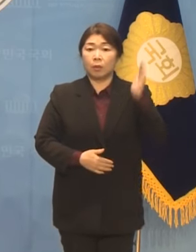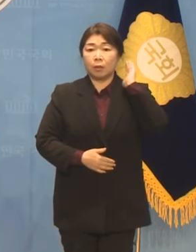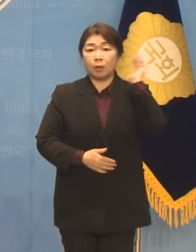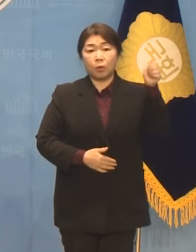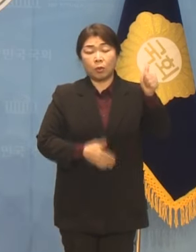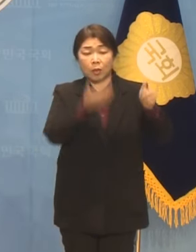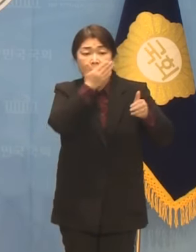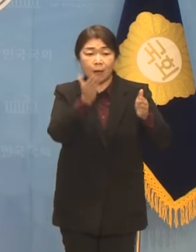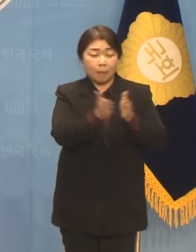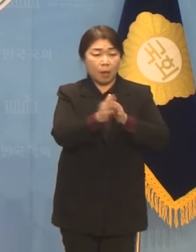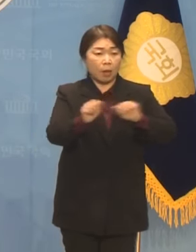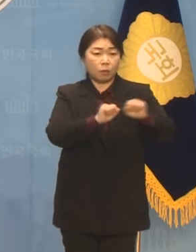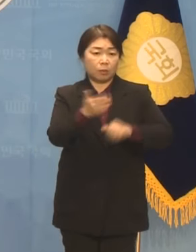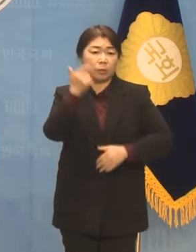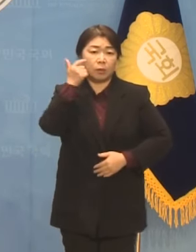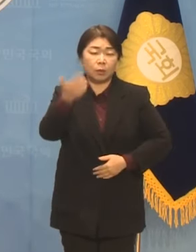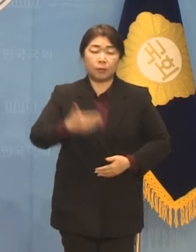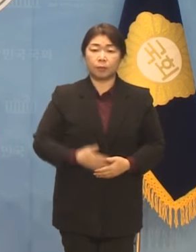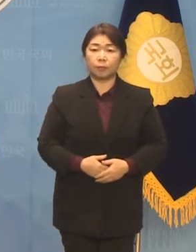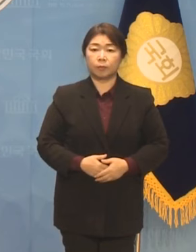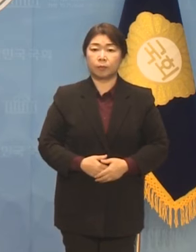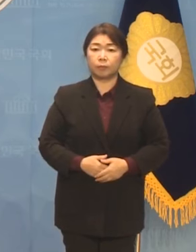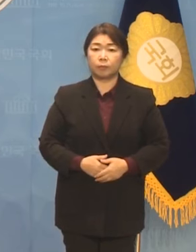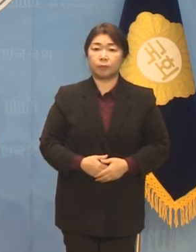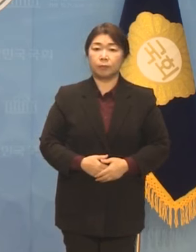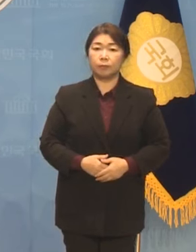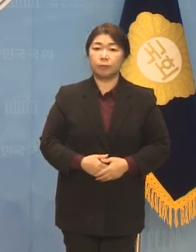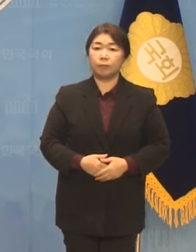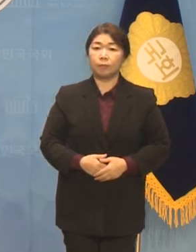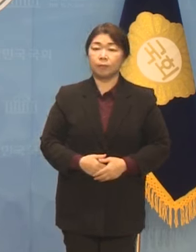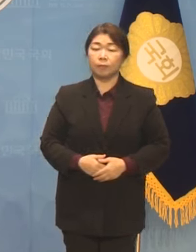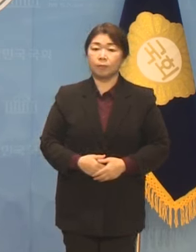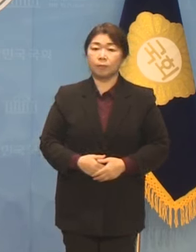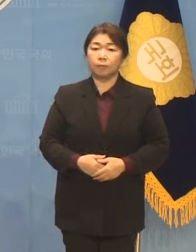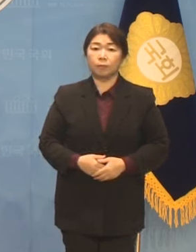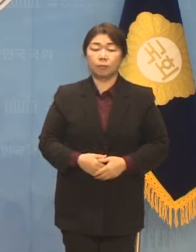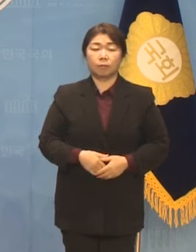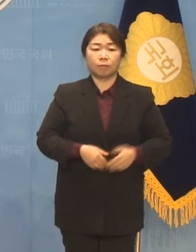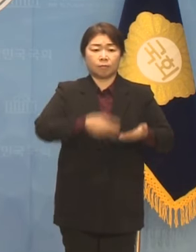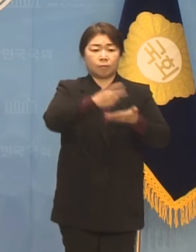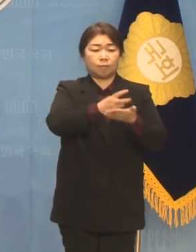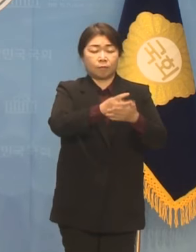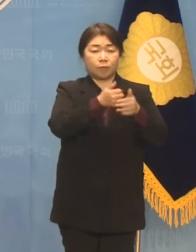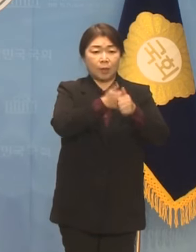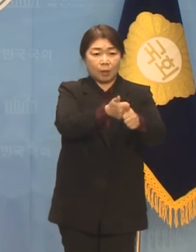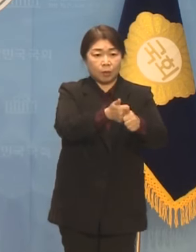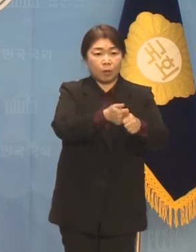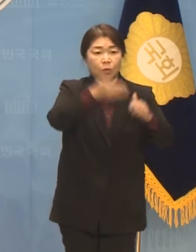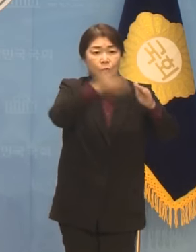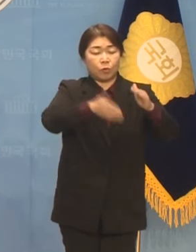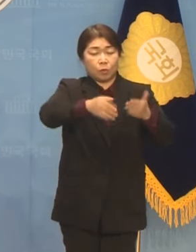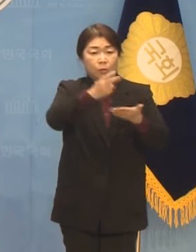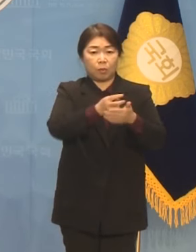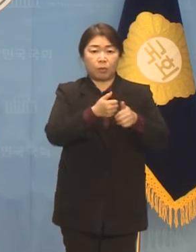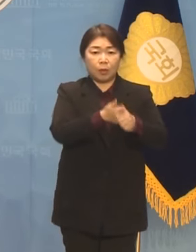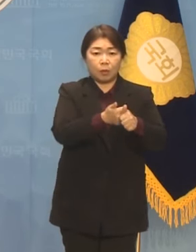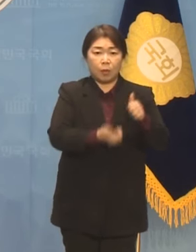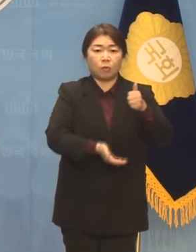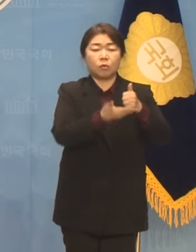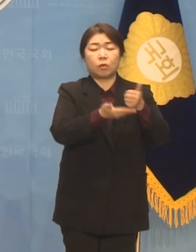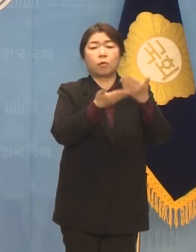국민의힘은 국민 속이기 공천, 낙하산 공천을 시스템 공천으로 포장하는 일을